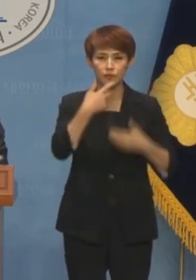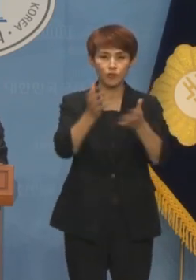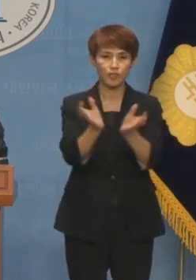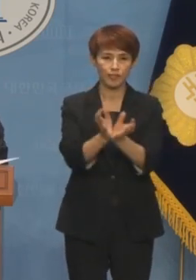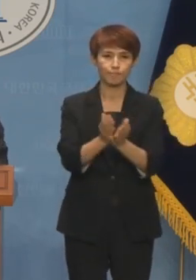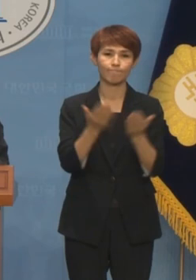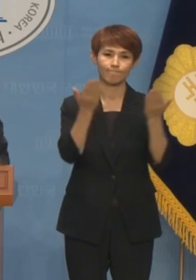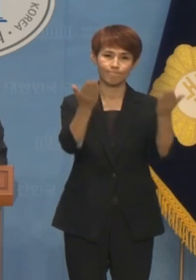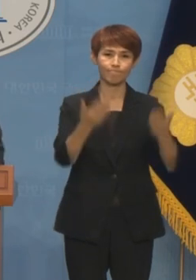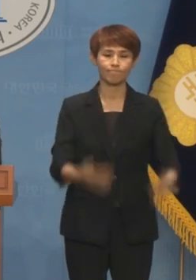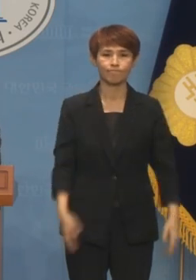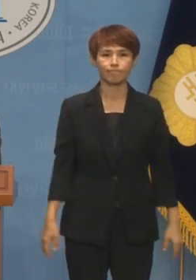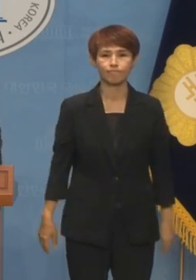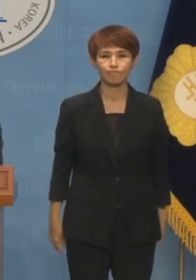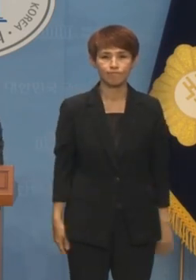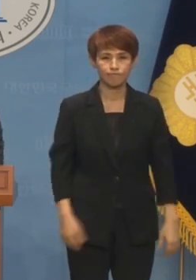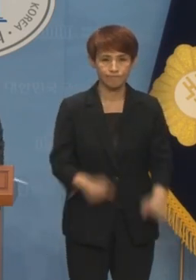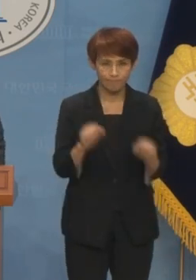공보국.